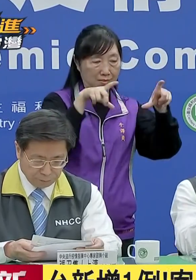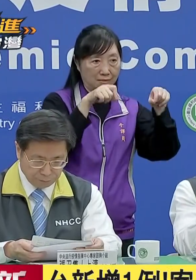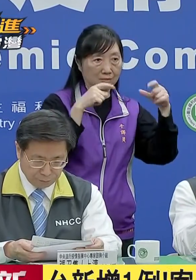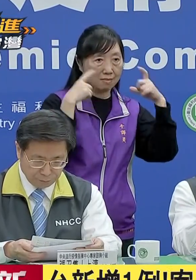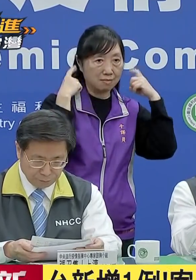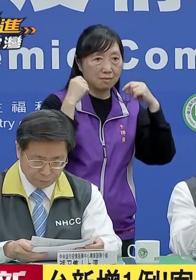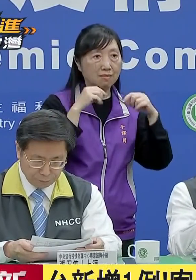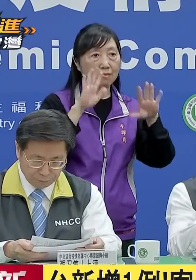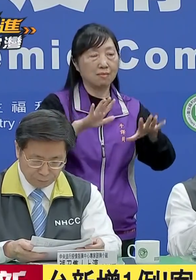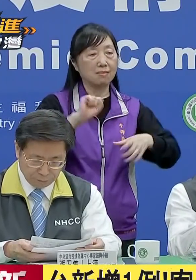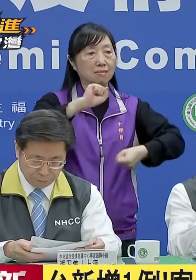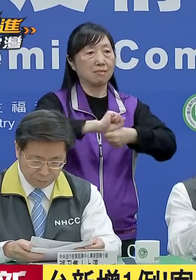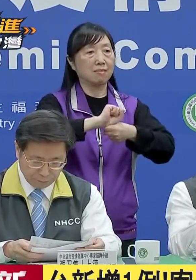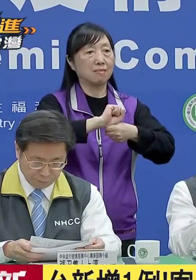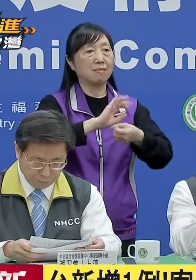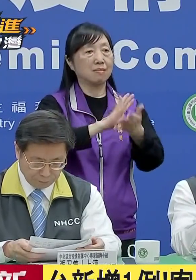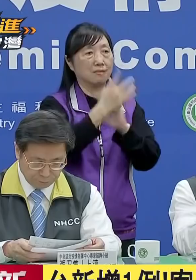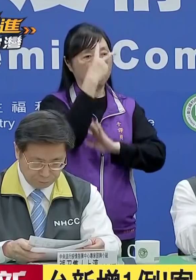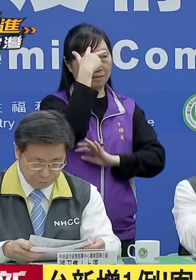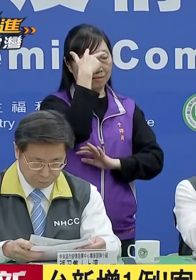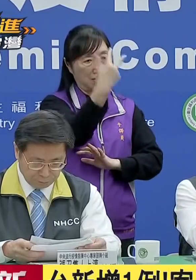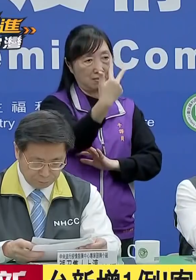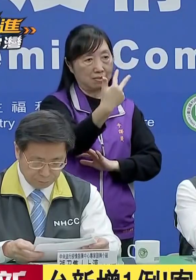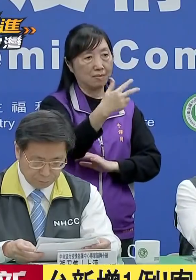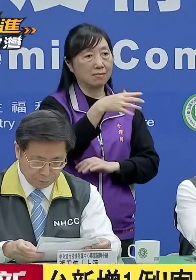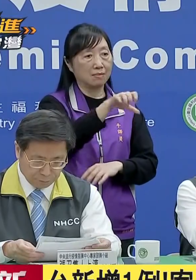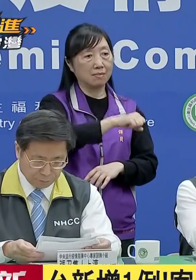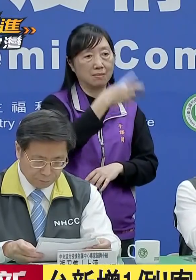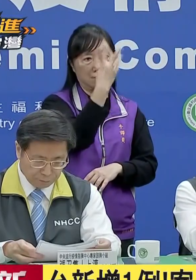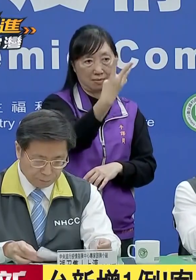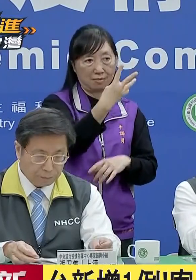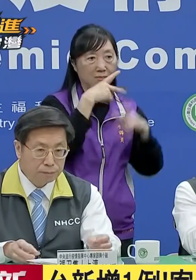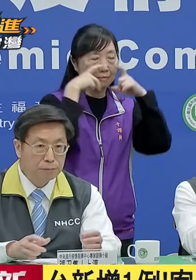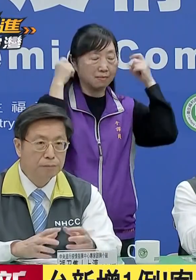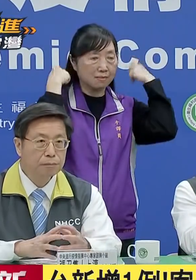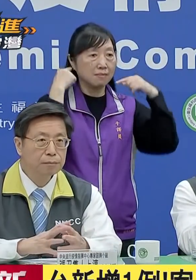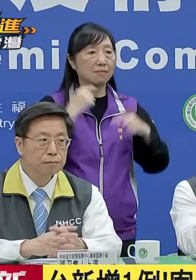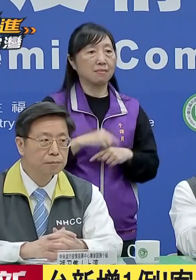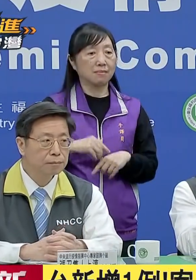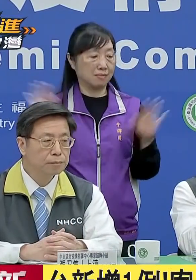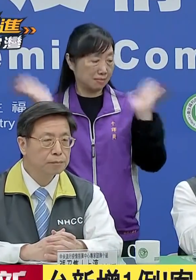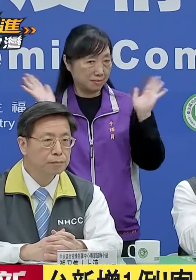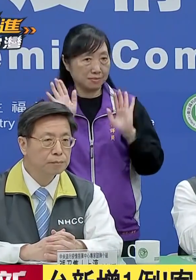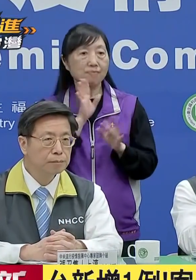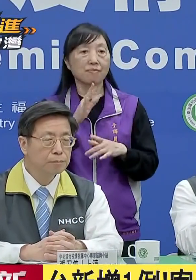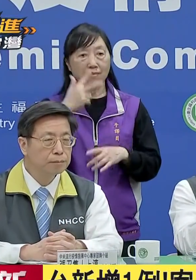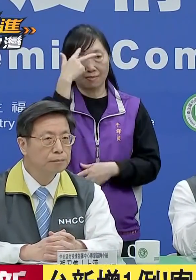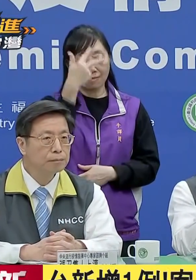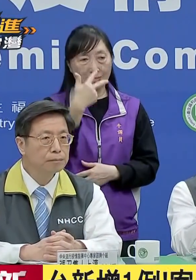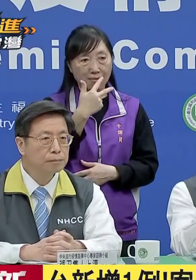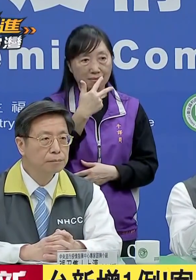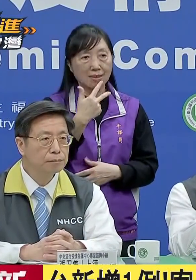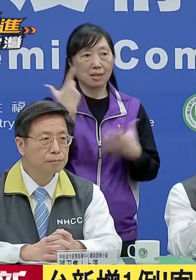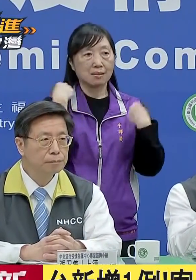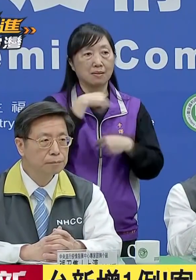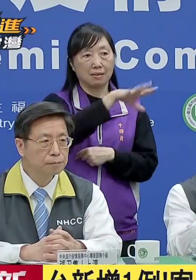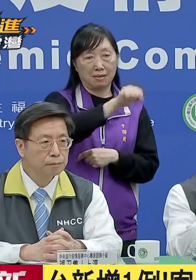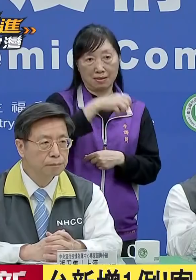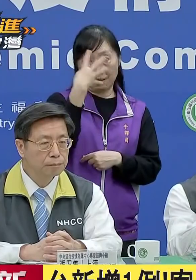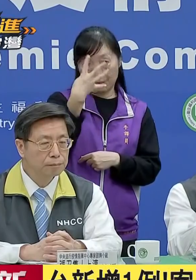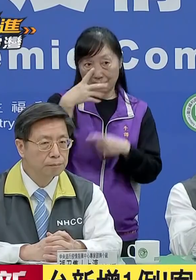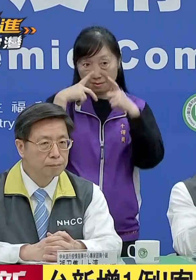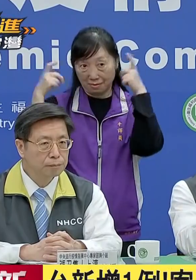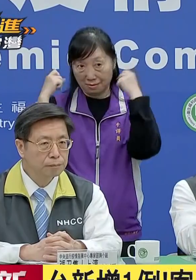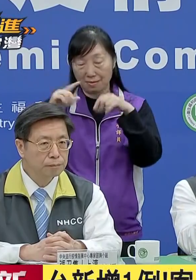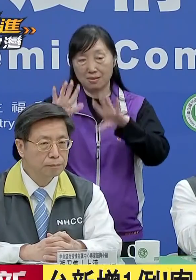增加为7天3片，那儿童的口罩哈从7天4片哈增为